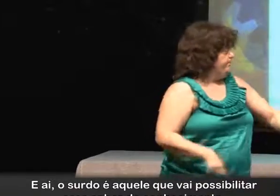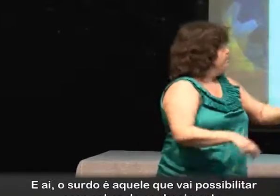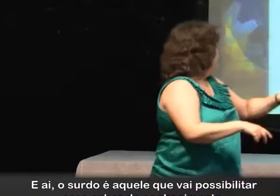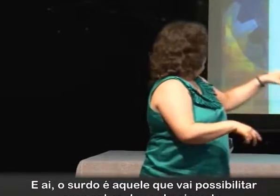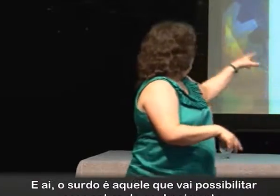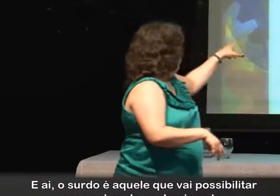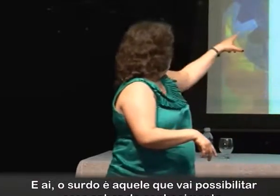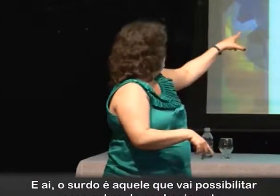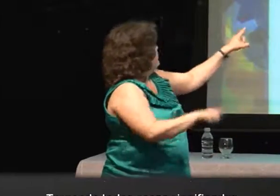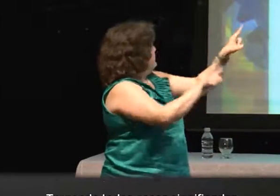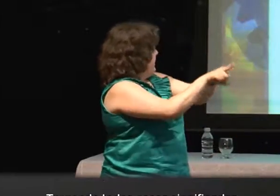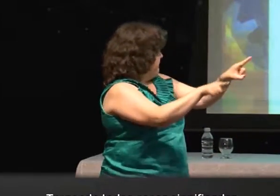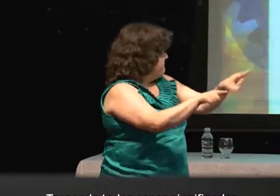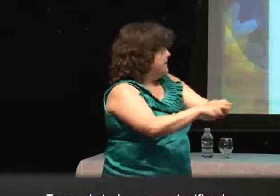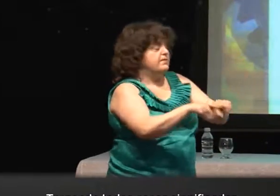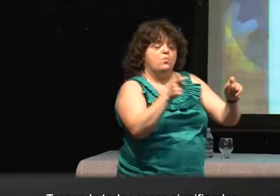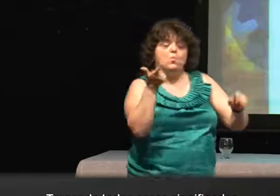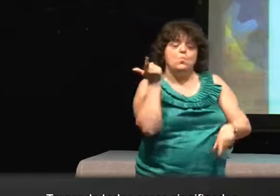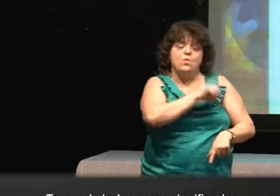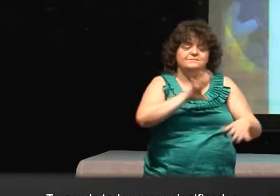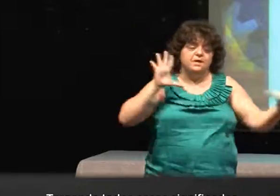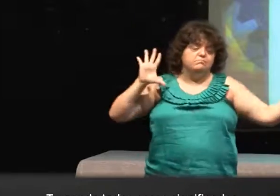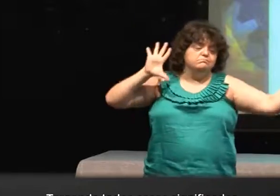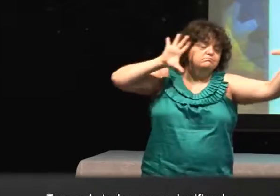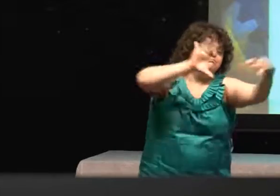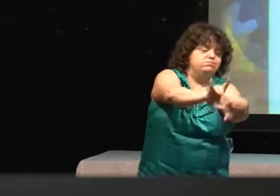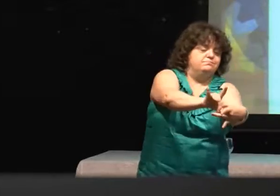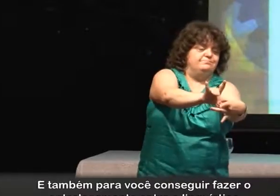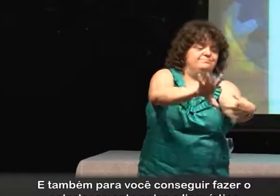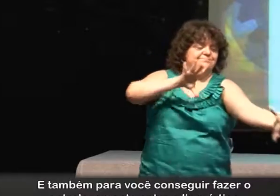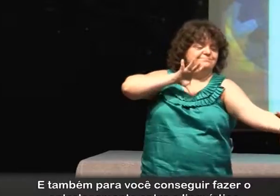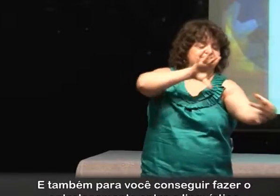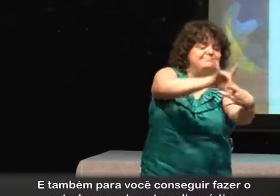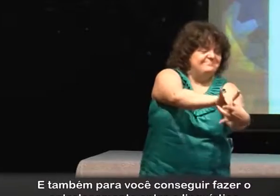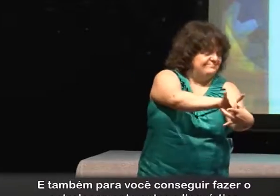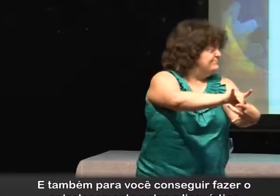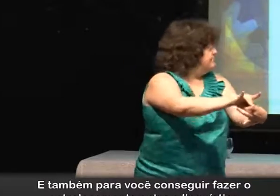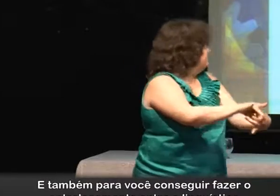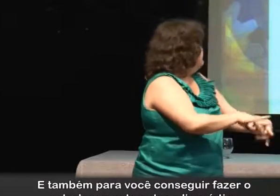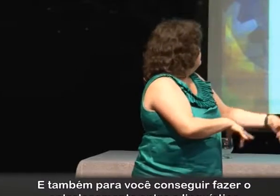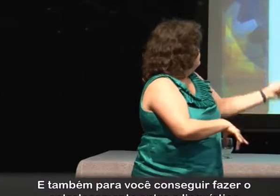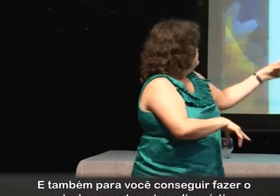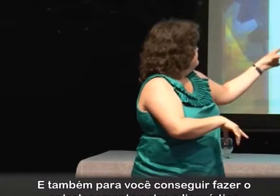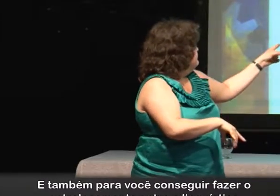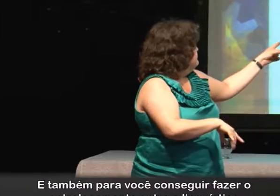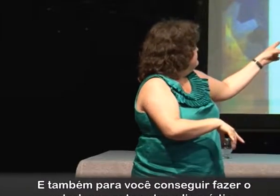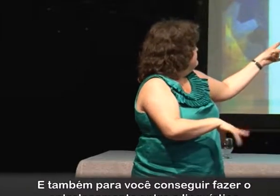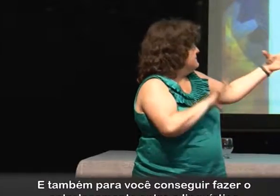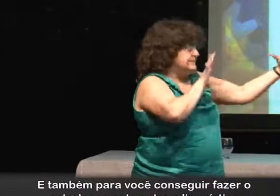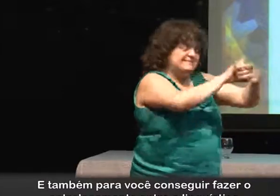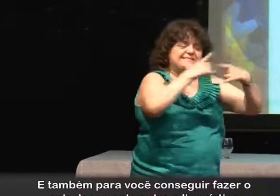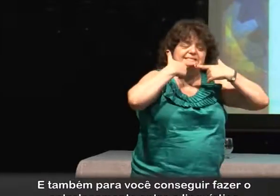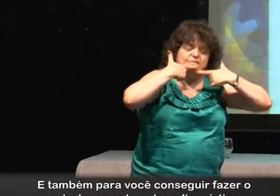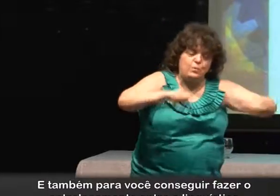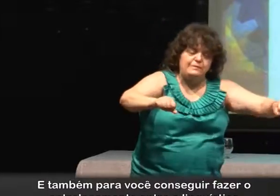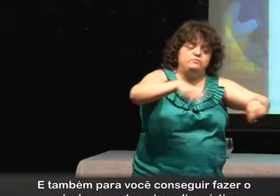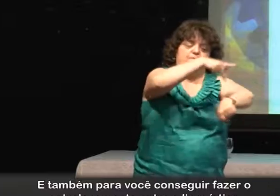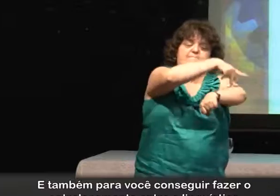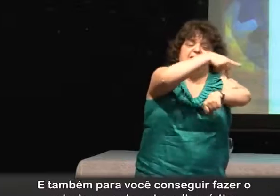do conhecimento, trazendo todos esses significados. E também para você conseguir fazer o entrelaçamento, né,